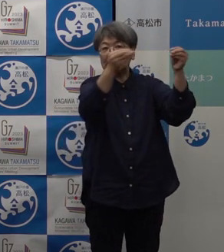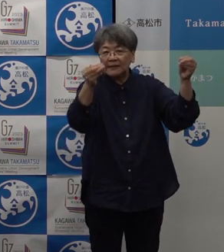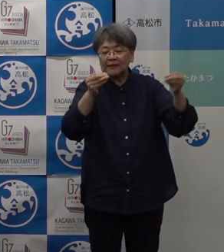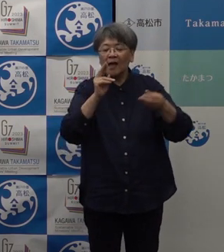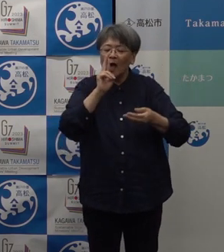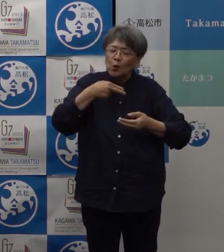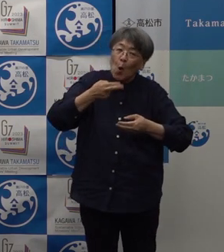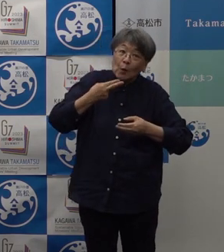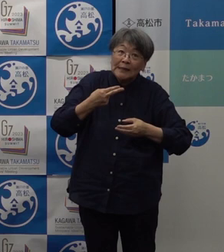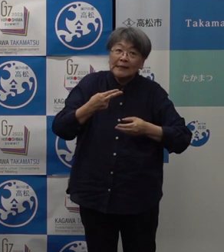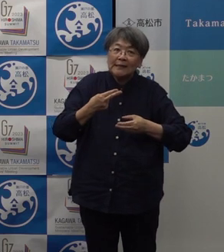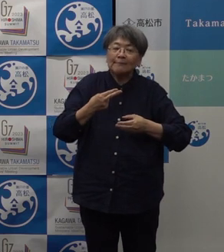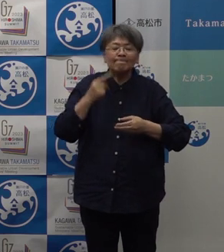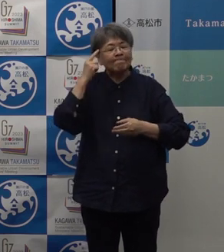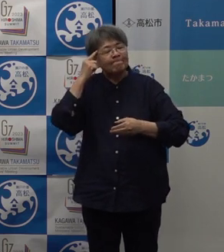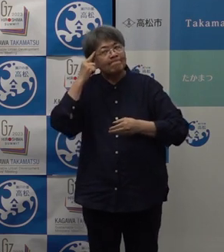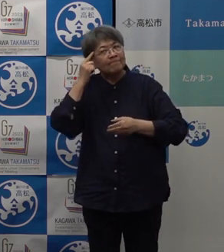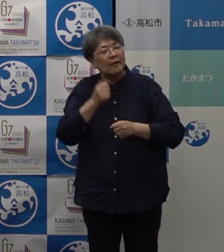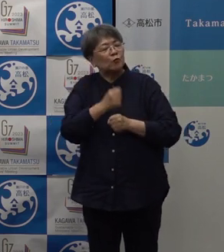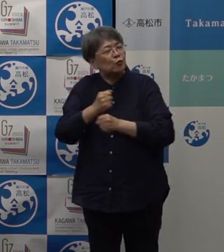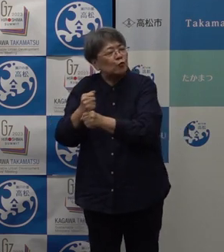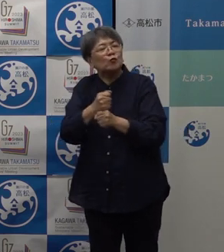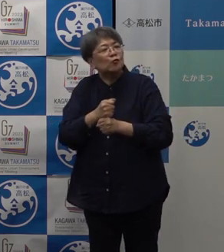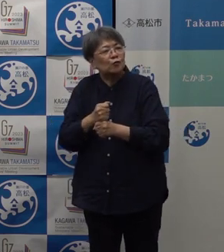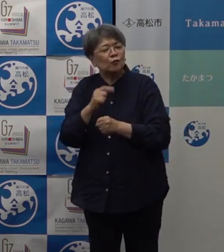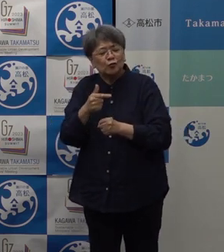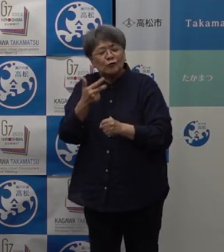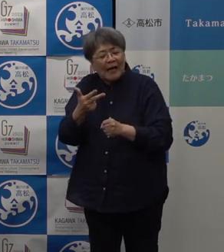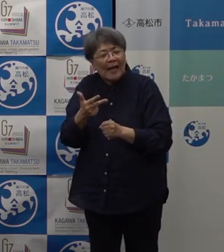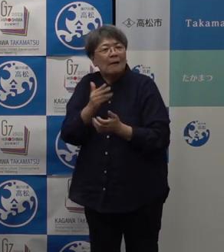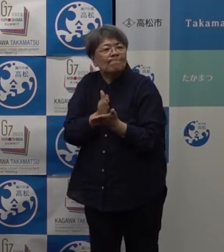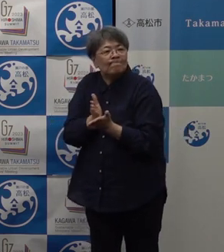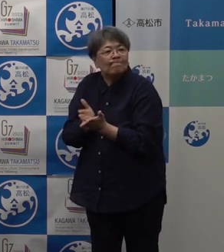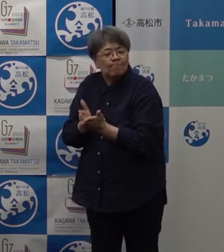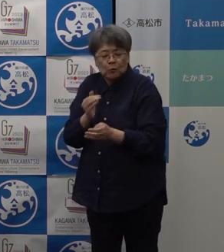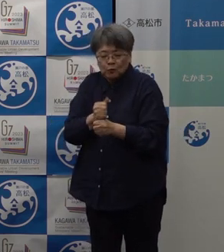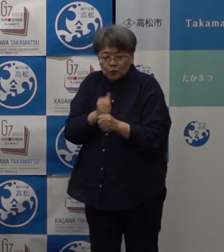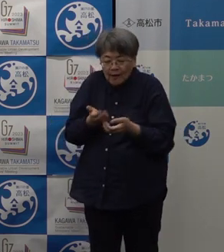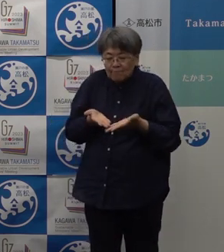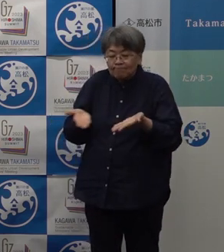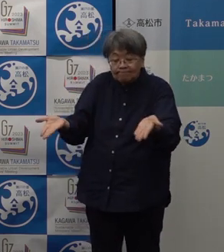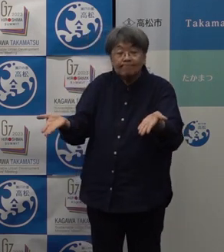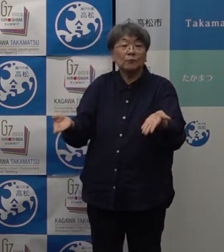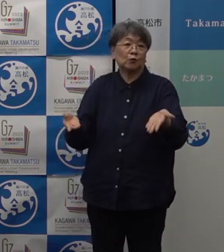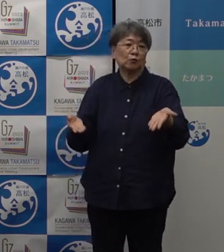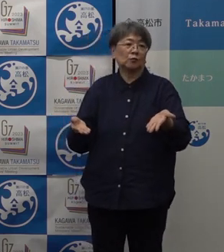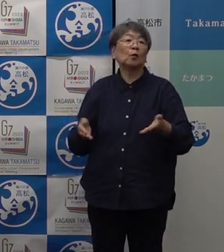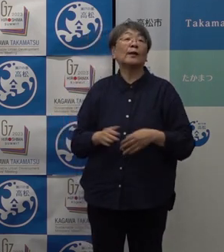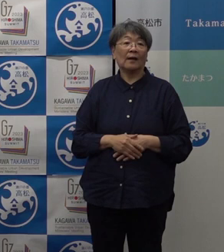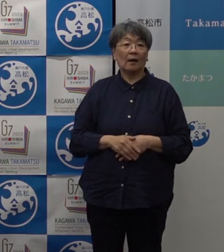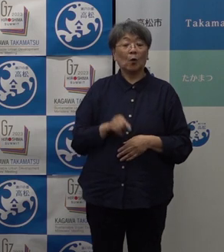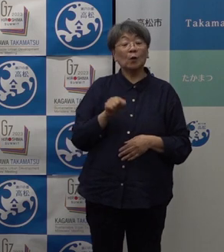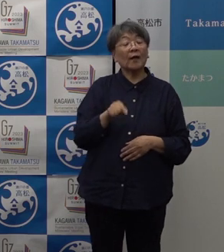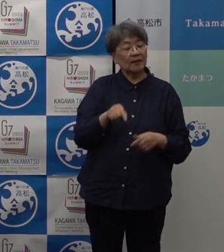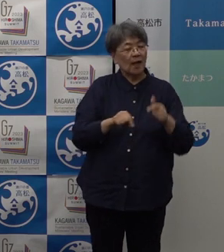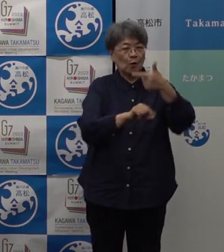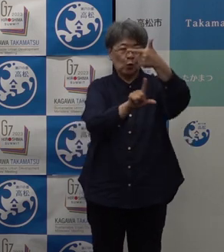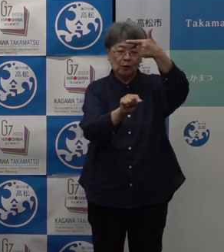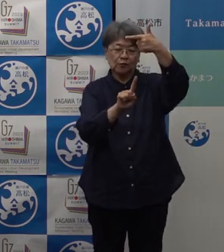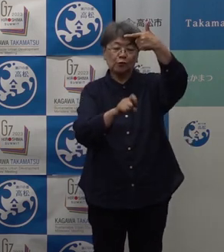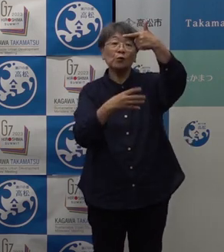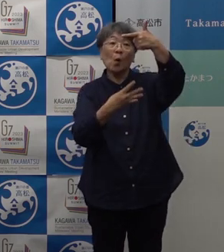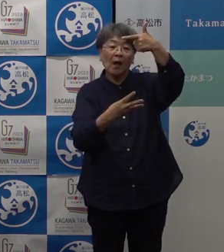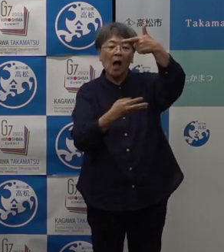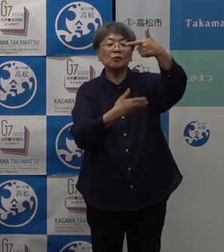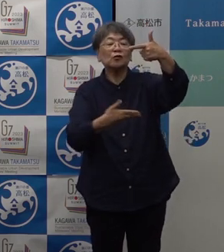16種類の献立を取り入れたサミット給食、これを実施をいたしております。 このうち6月14日